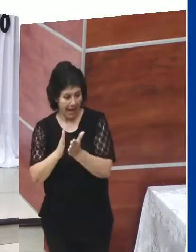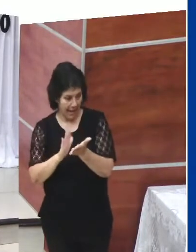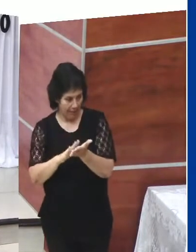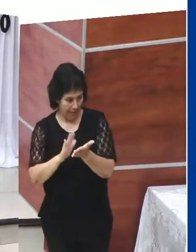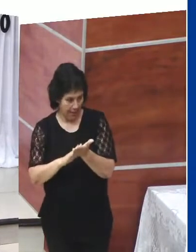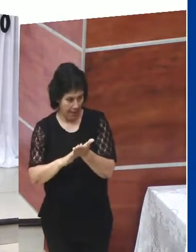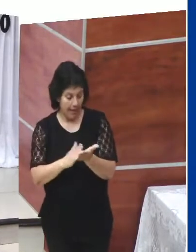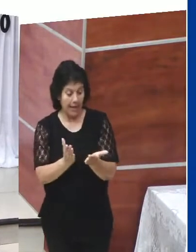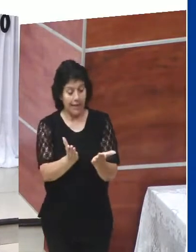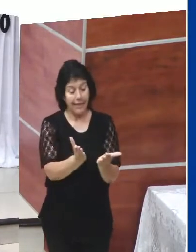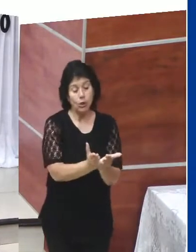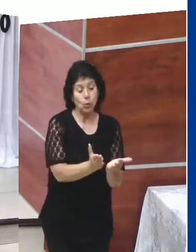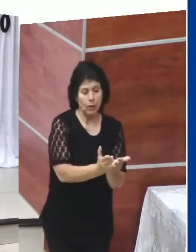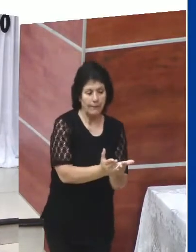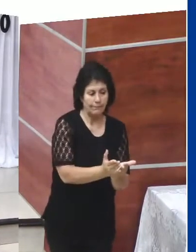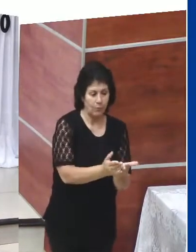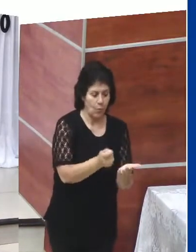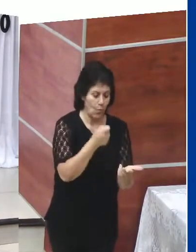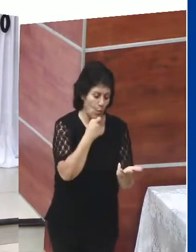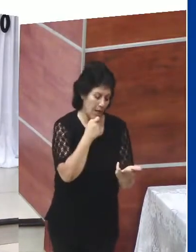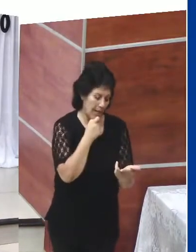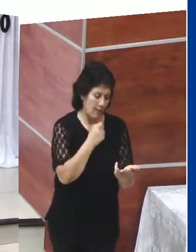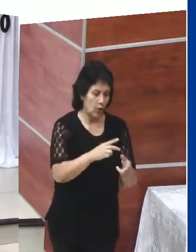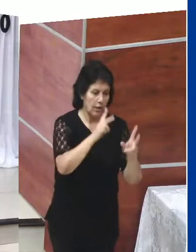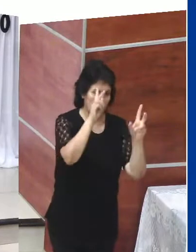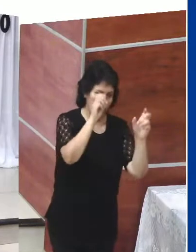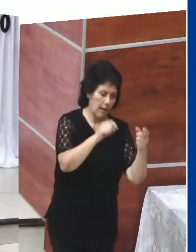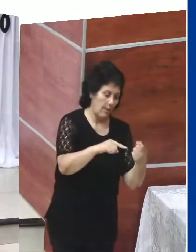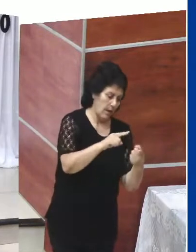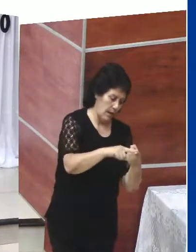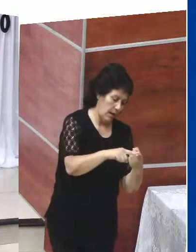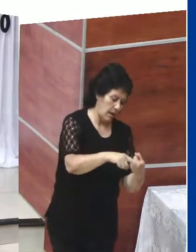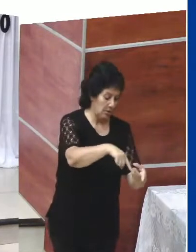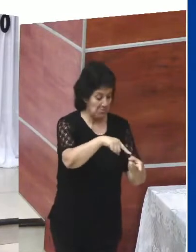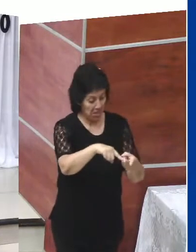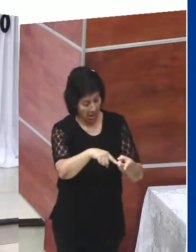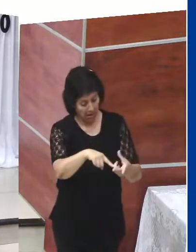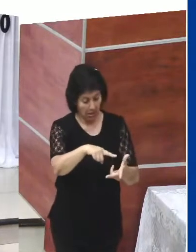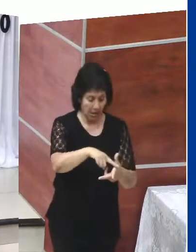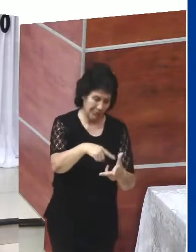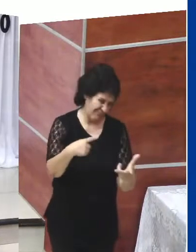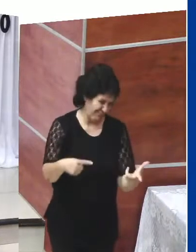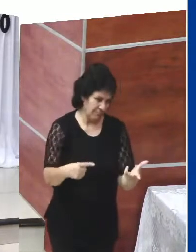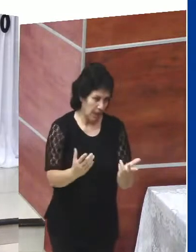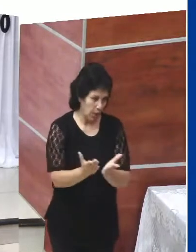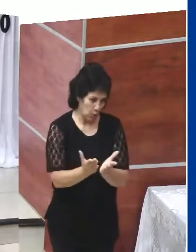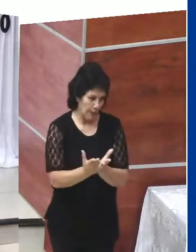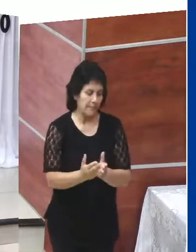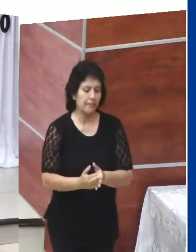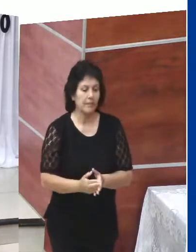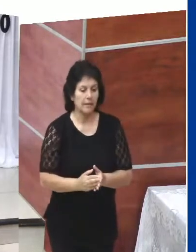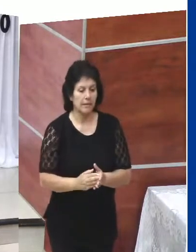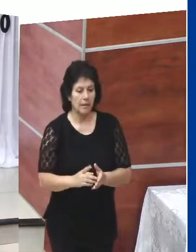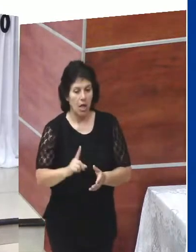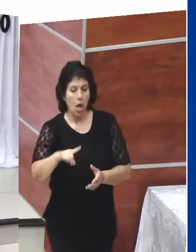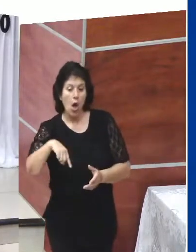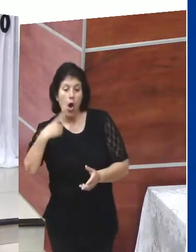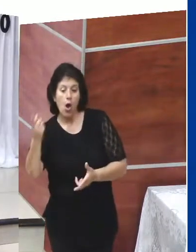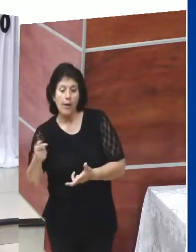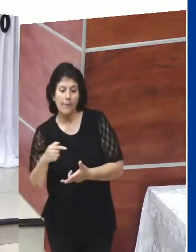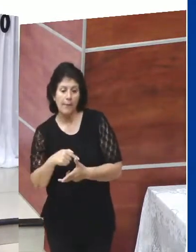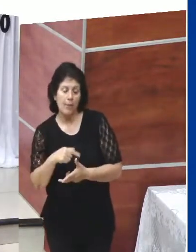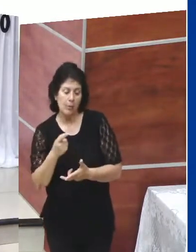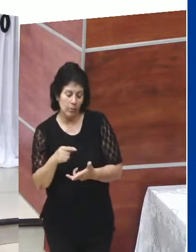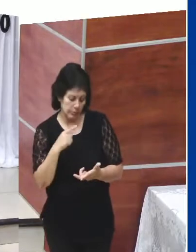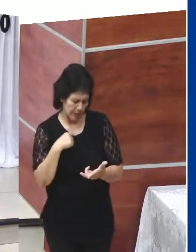la Biblia sobre distintos asuntos que tienen que ver con nosotros. La tercera sugerencia puede ser tomar una frase, tomar